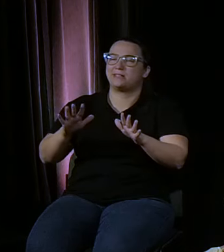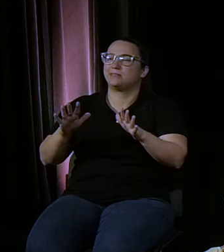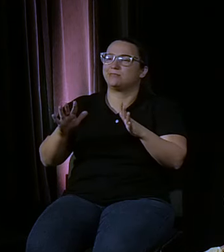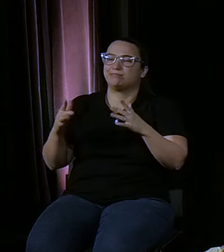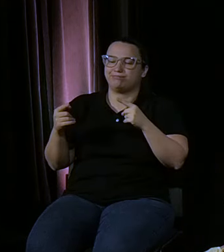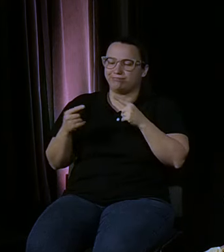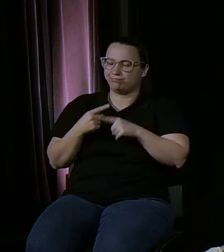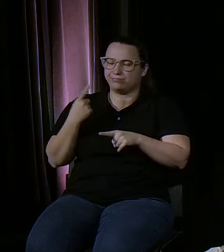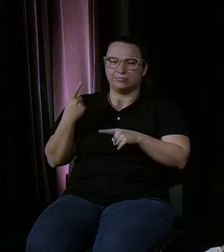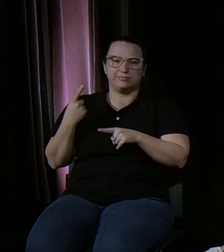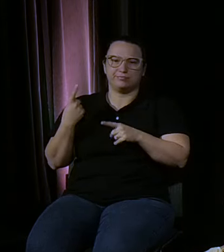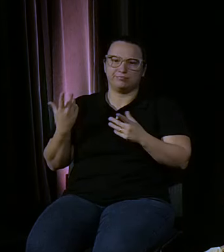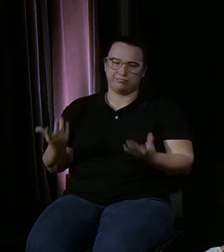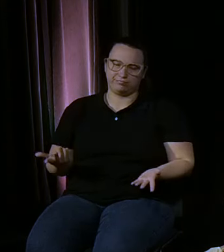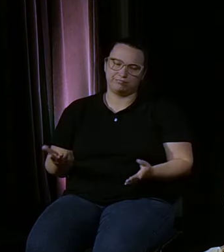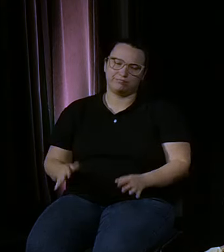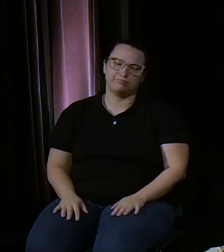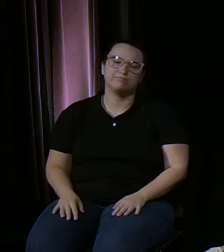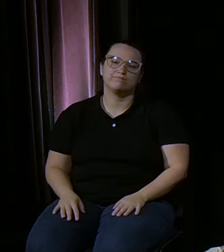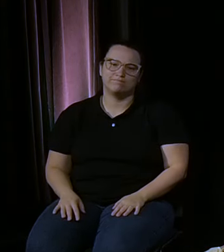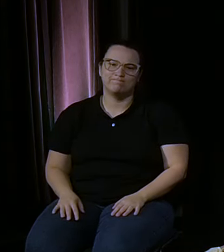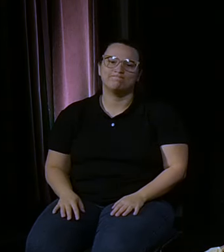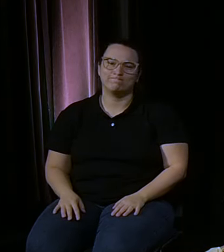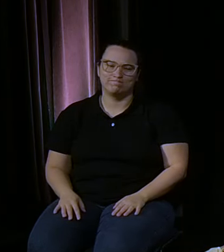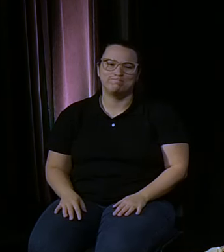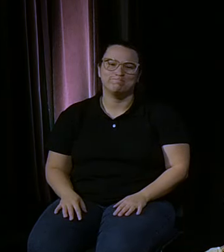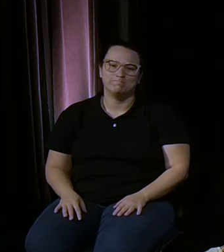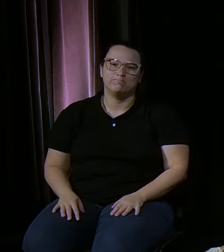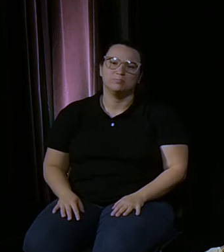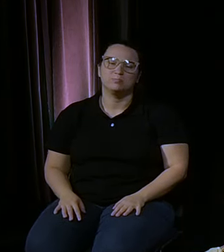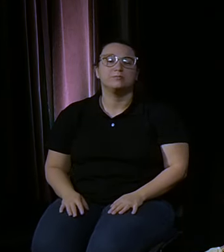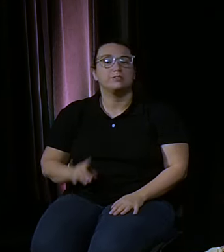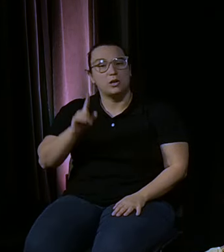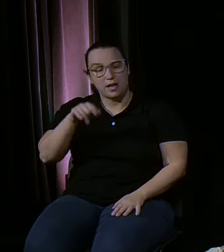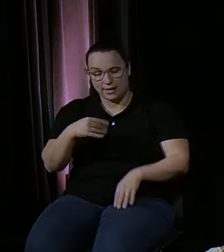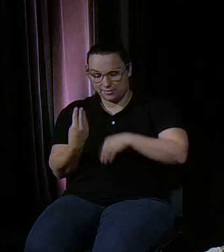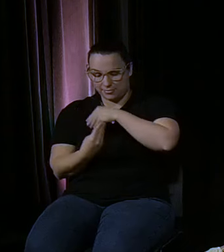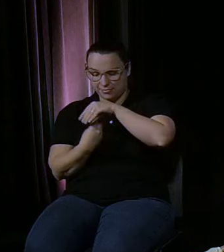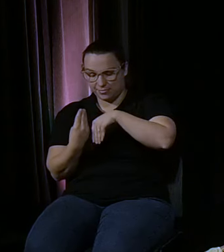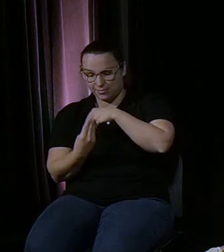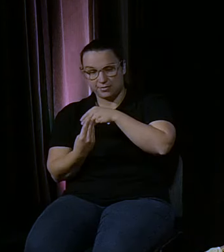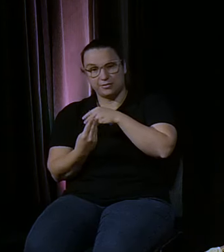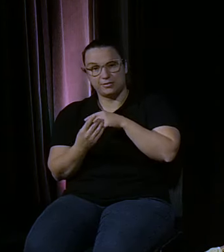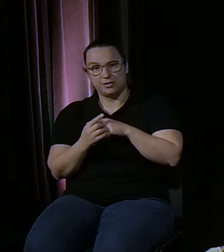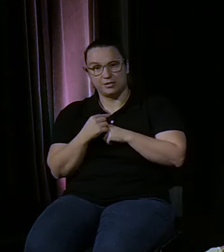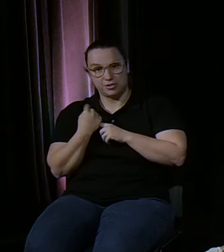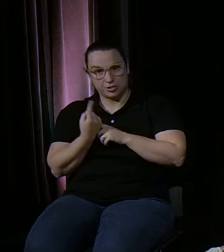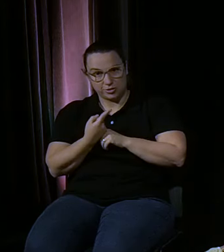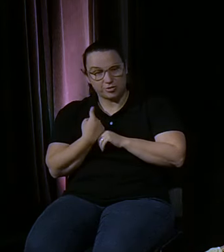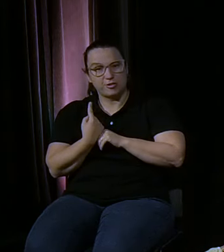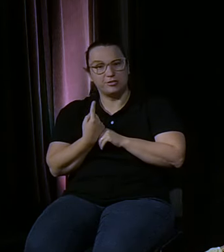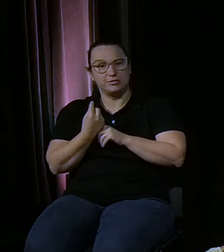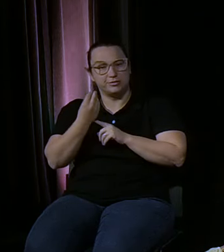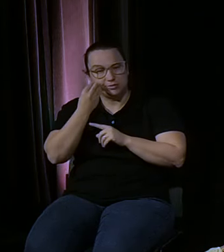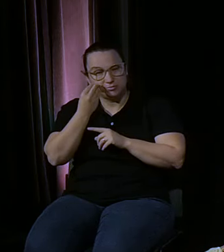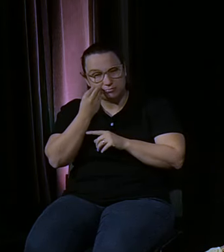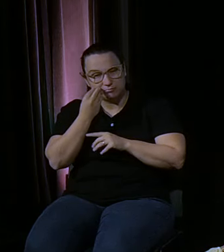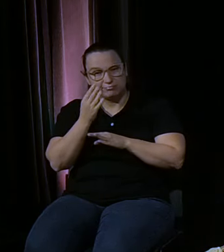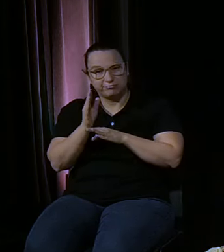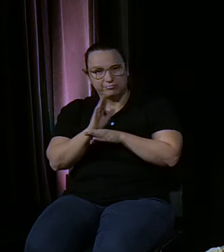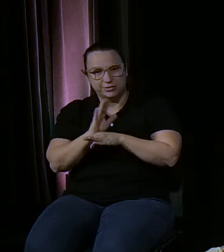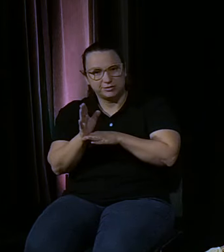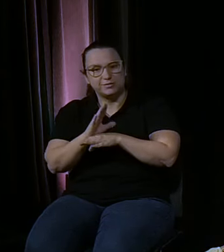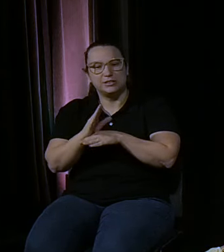dela, de alguma forma. E é nesse bolo que a gente está, é nesse bolo que a gente lança esses filmes também,